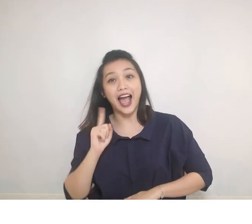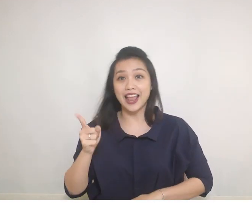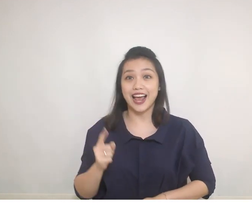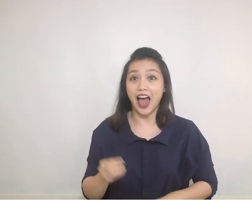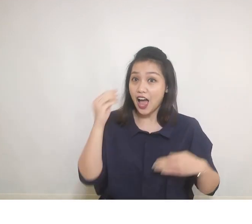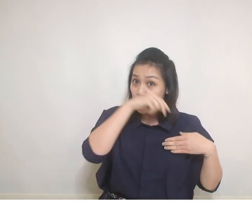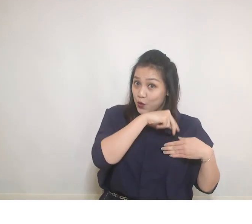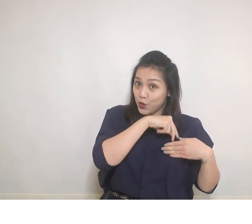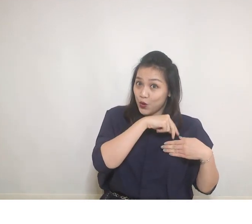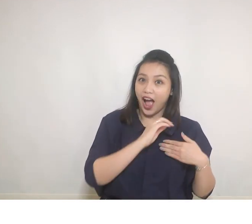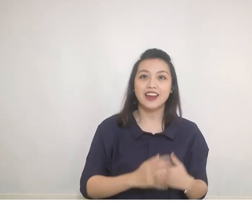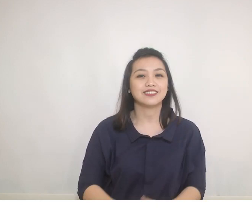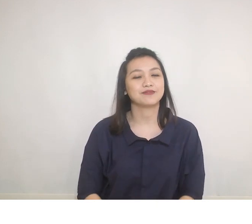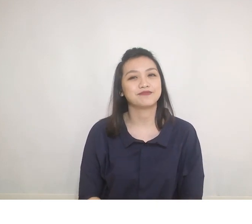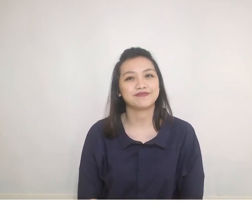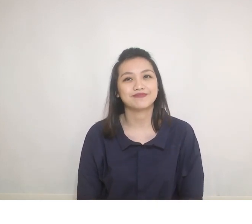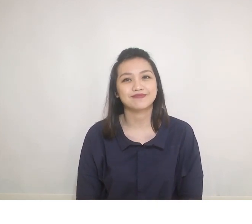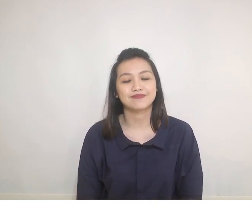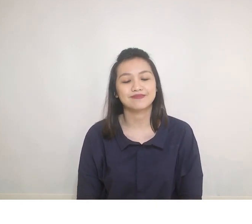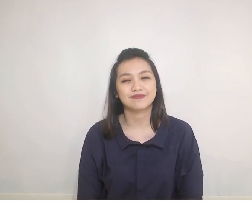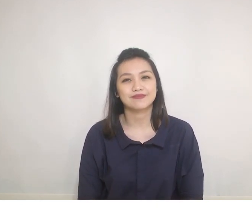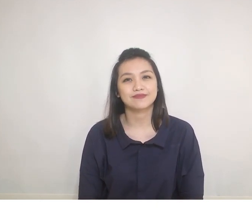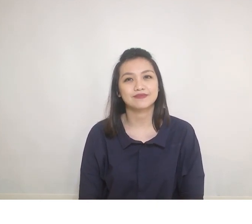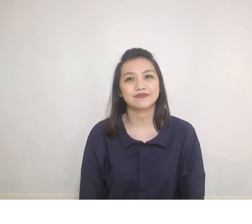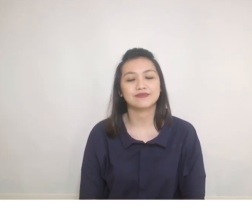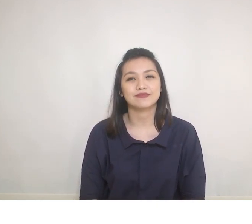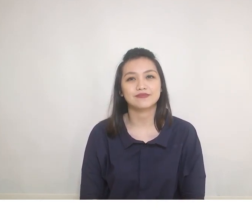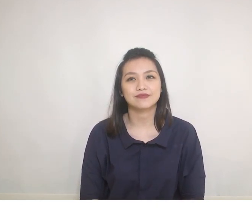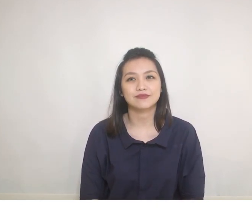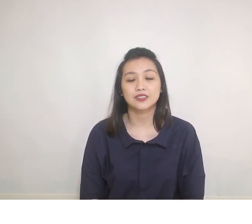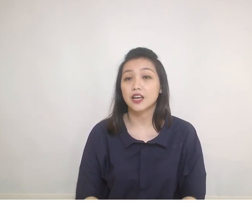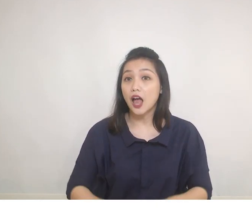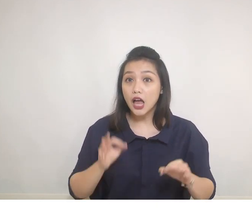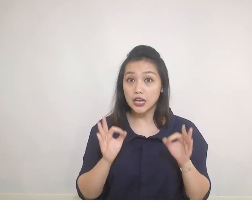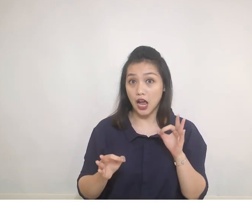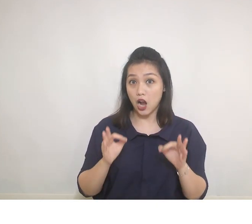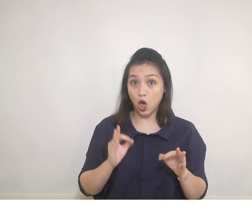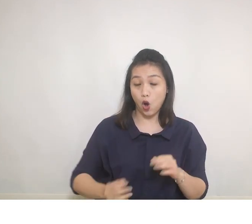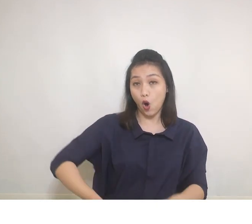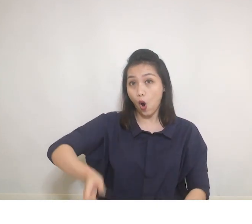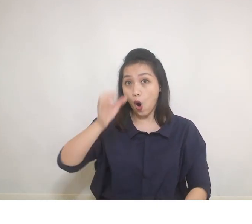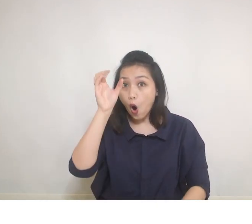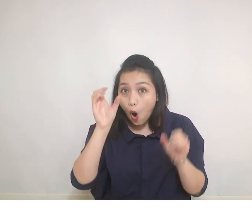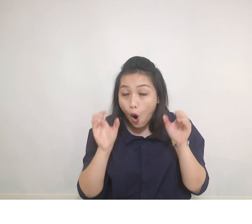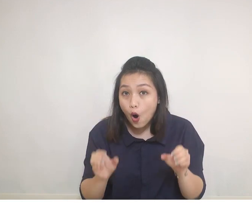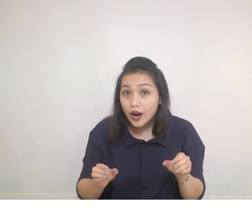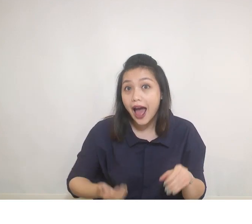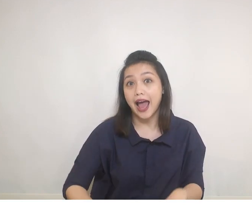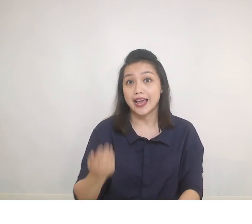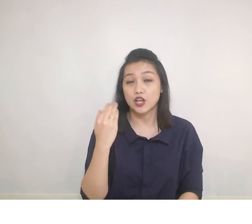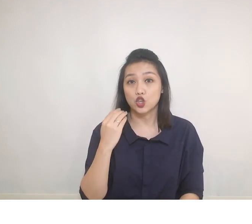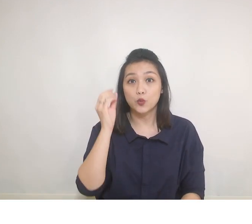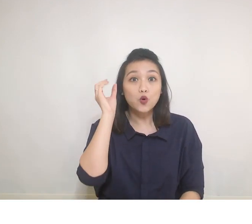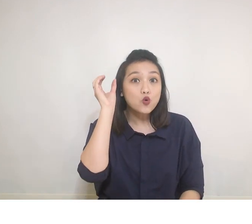Ya. Luar biasa sekali. Pak Rian, kalau kita lihat ya, kalau orang yang hidup untuk uang itu biasanya identik